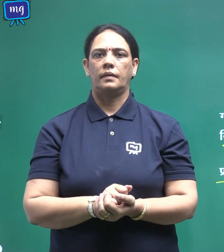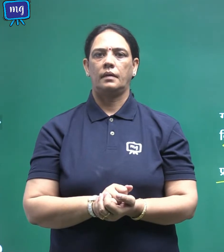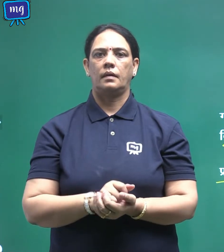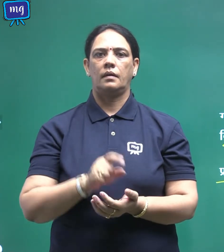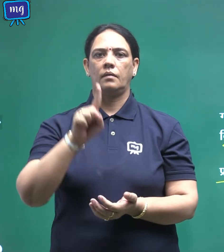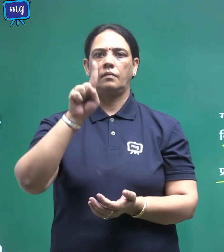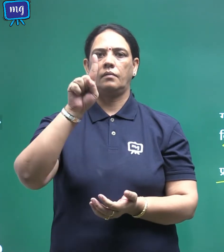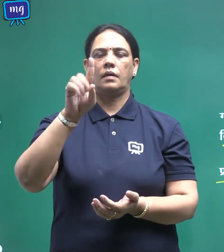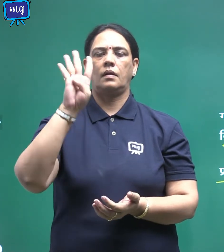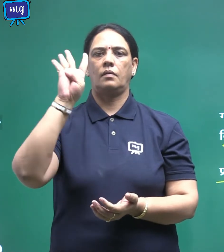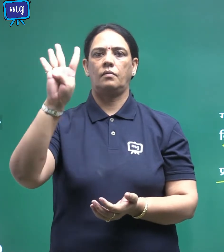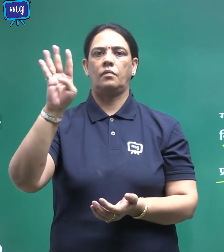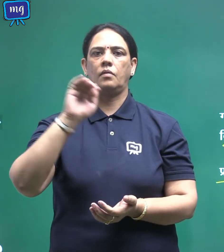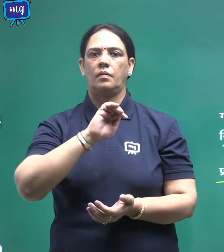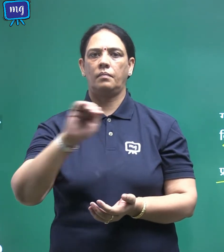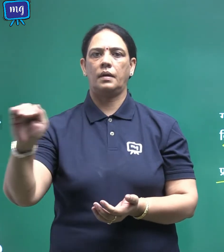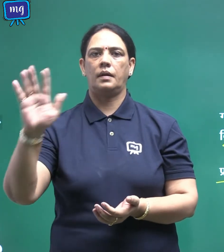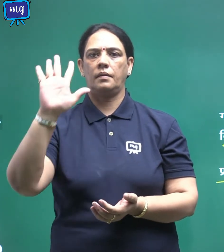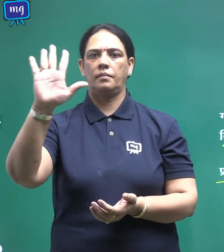14/50